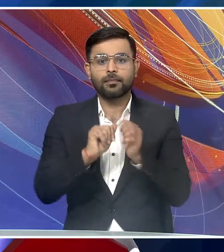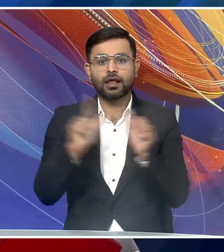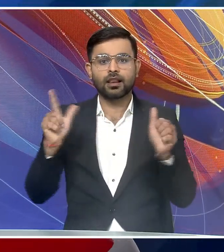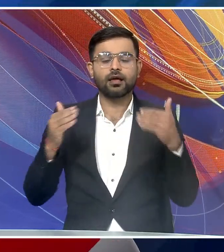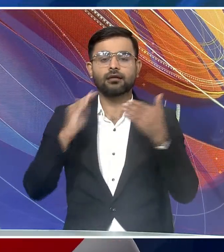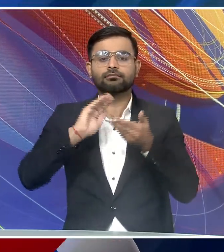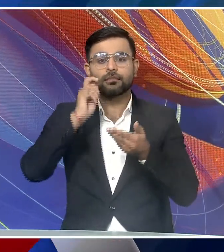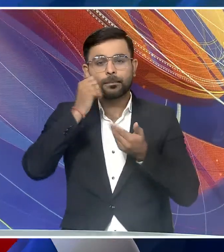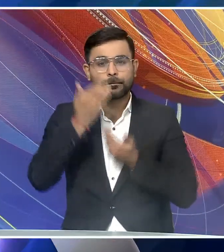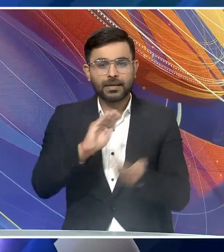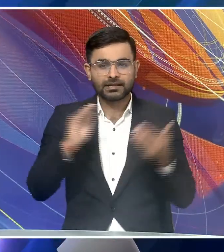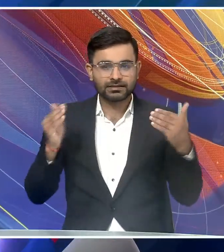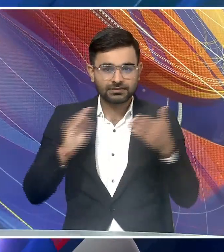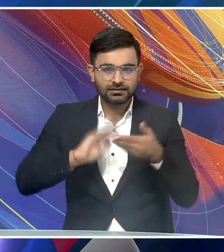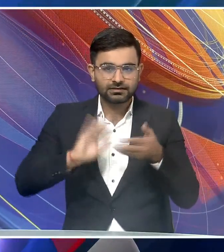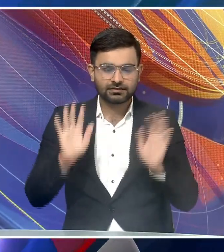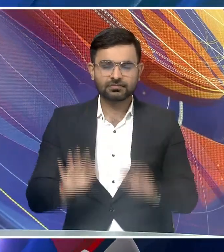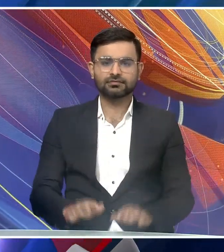से ही होगी।